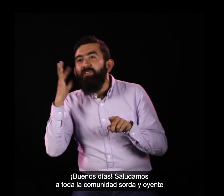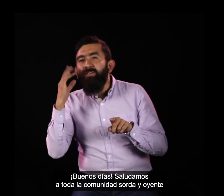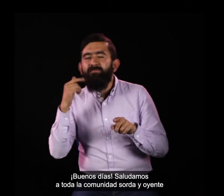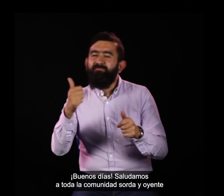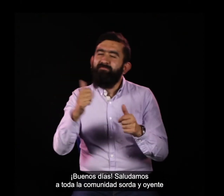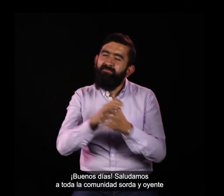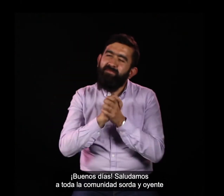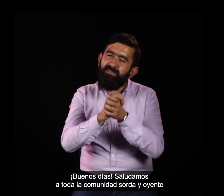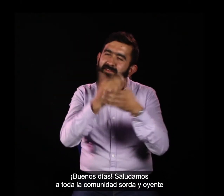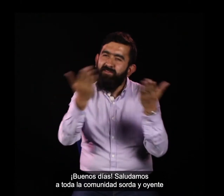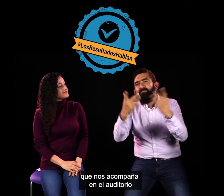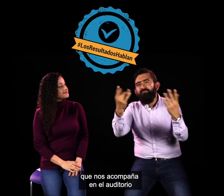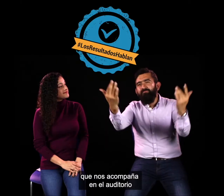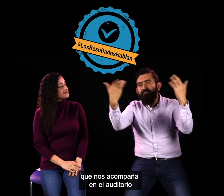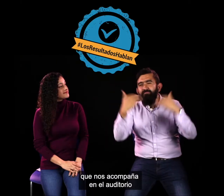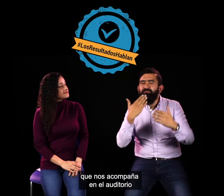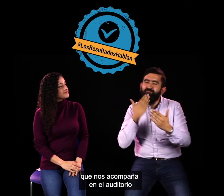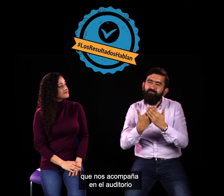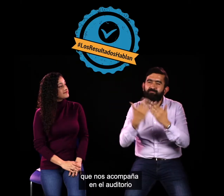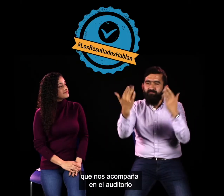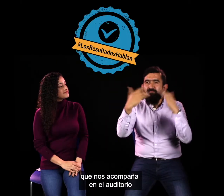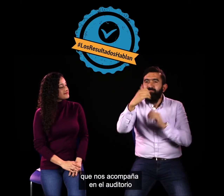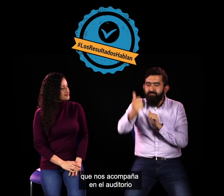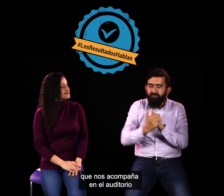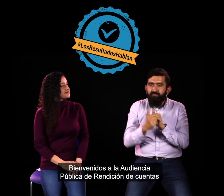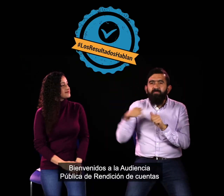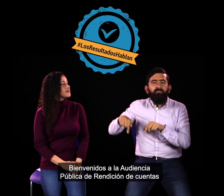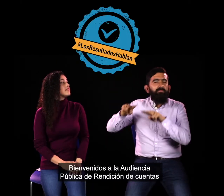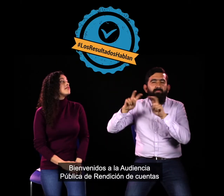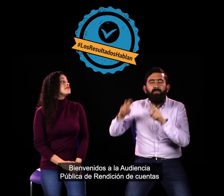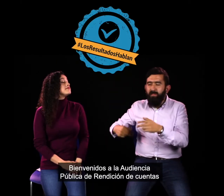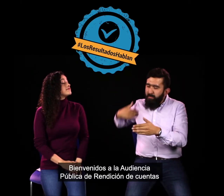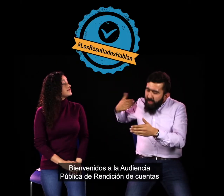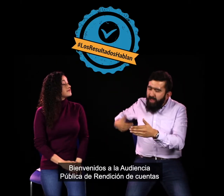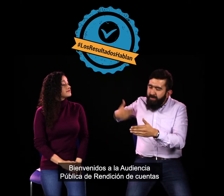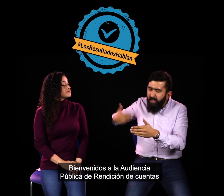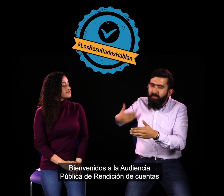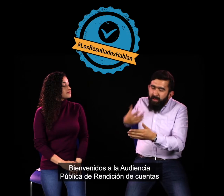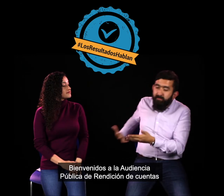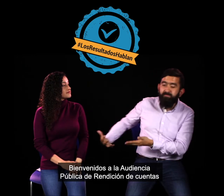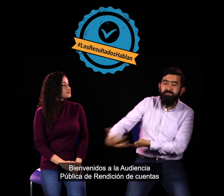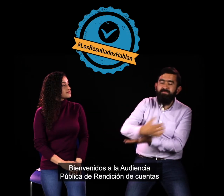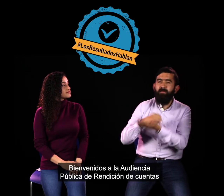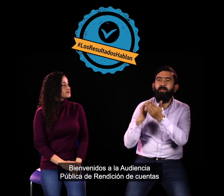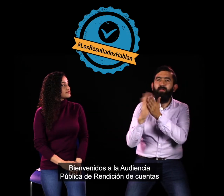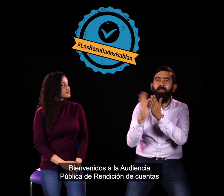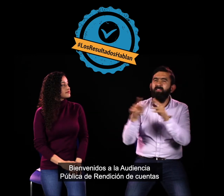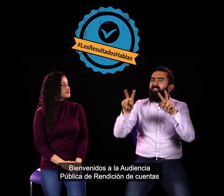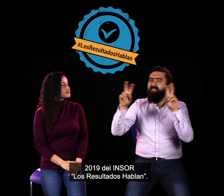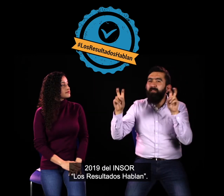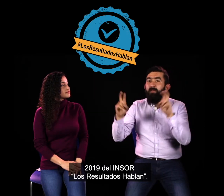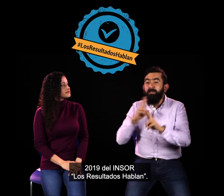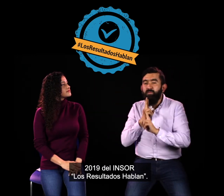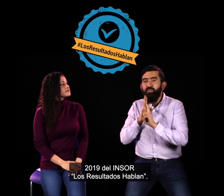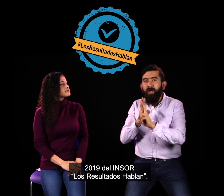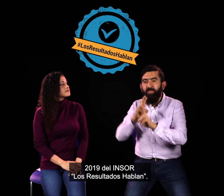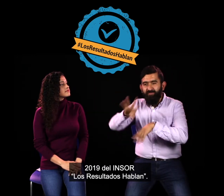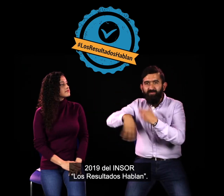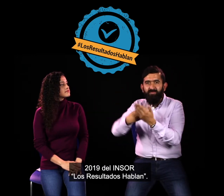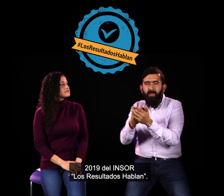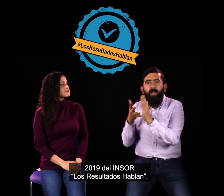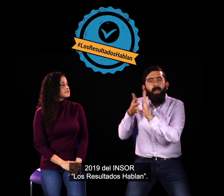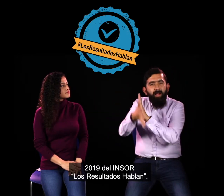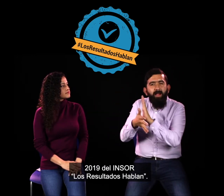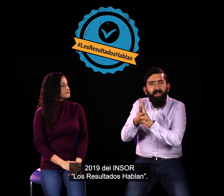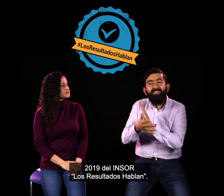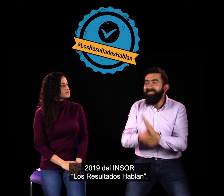la comunidad sorda y oyente que nos acompaña en el auditorio. Bienvenidos a la audiencia pública de rendición de cuentas 2019 del